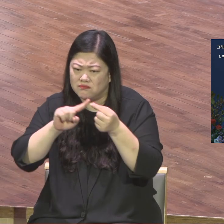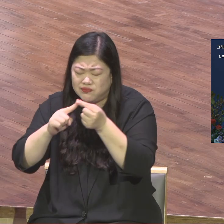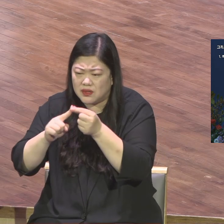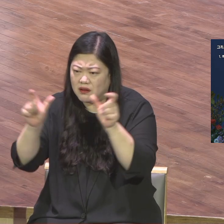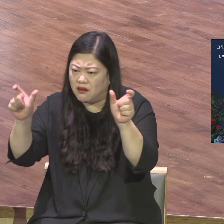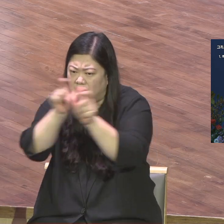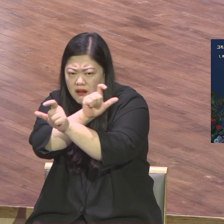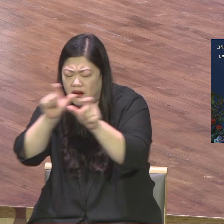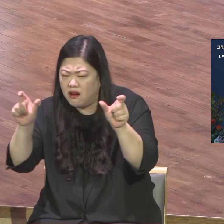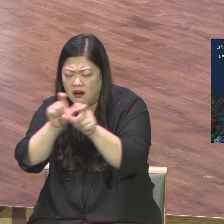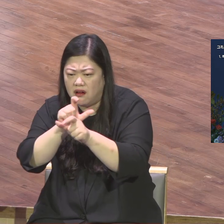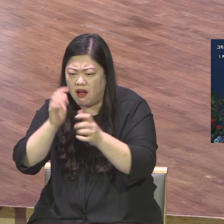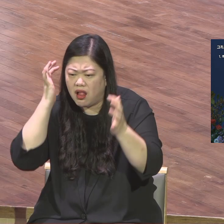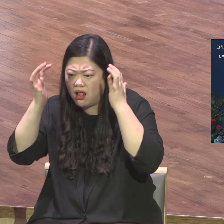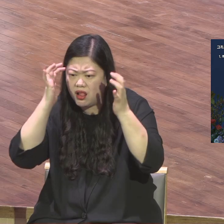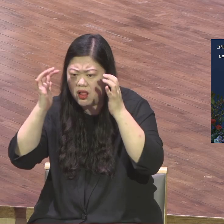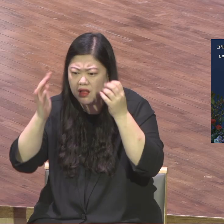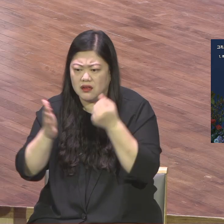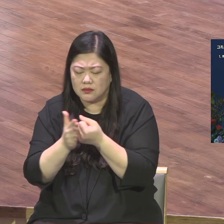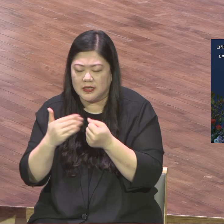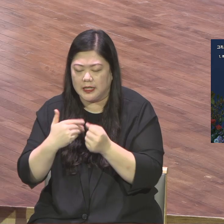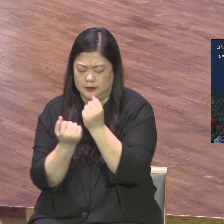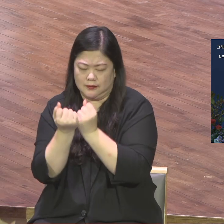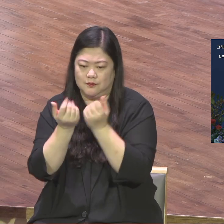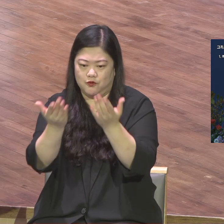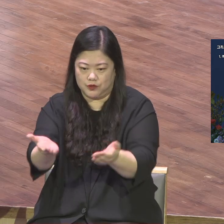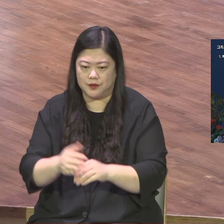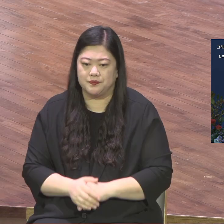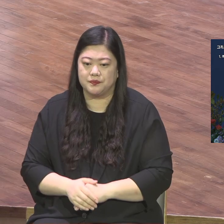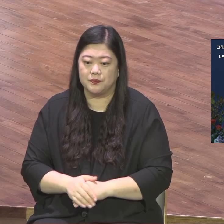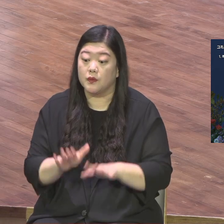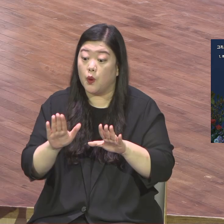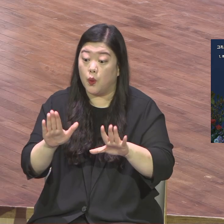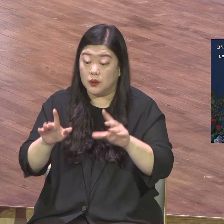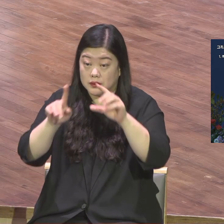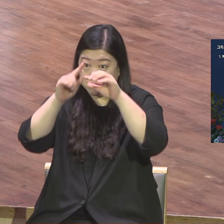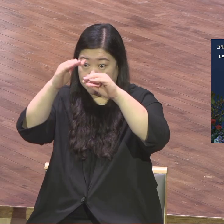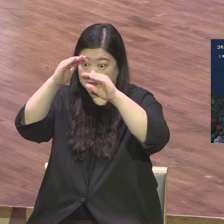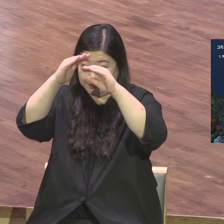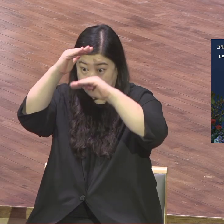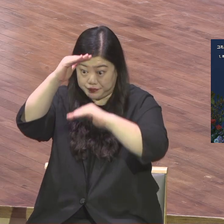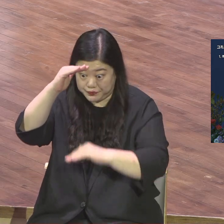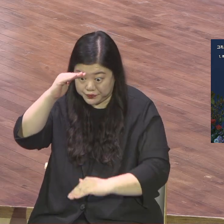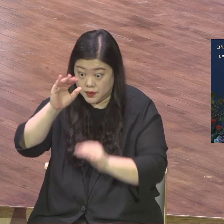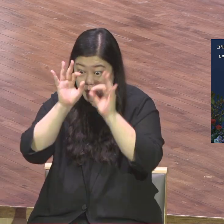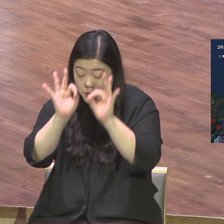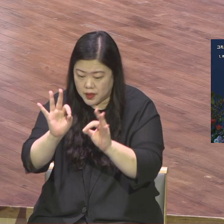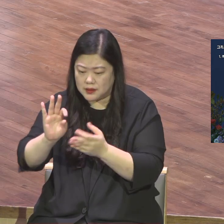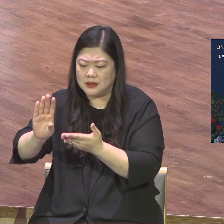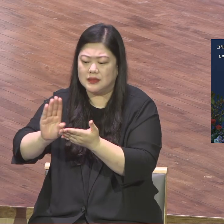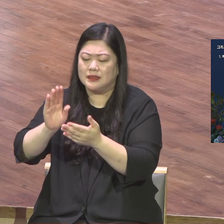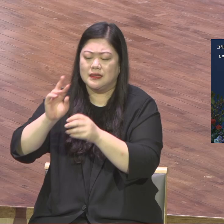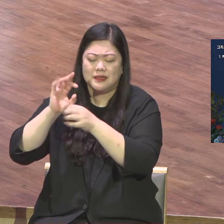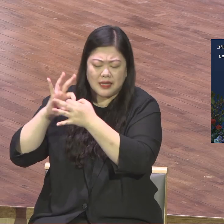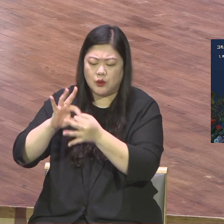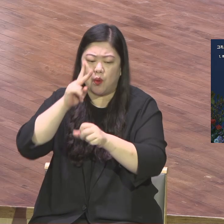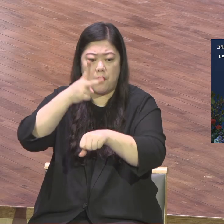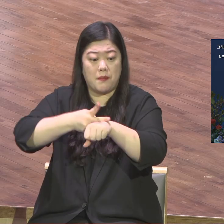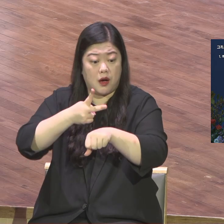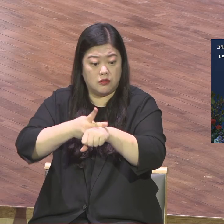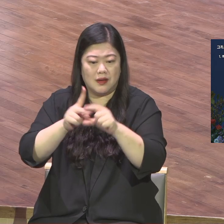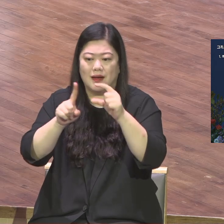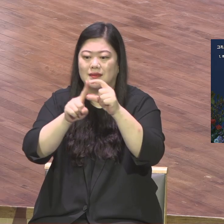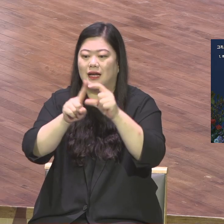여러분이 몇 가지 단어에 대한 개념 정리가 먼저 필요합니다. 오늘 본문에는 사도 바울이 반복적으로 그렇게